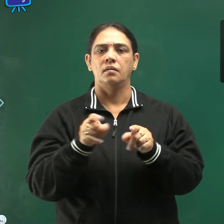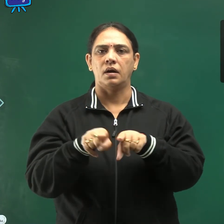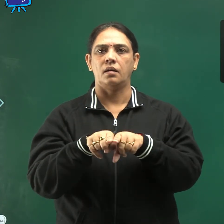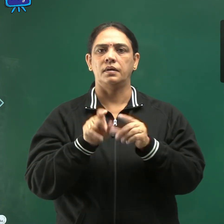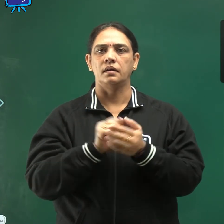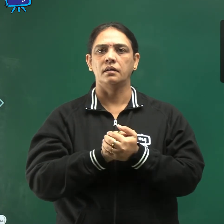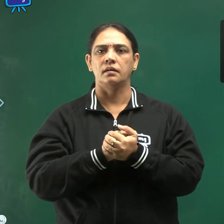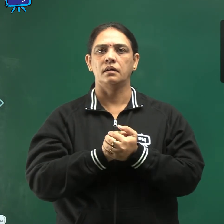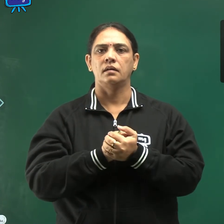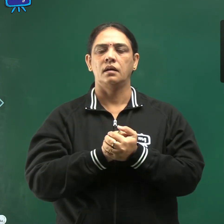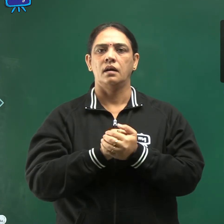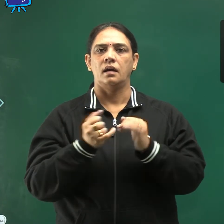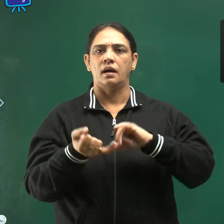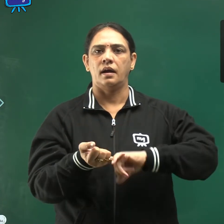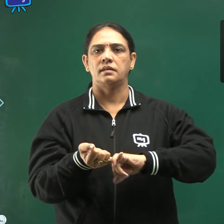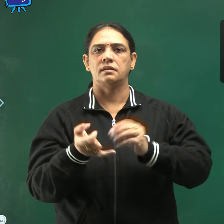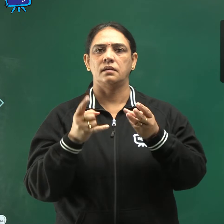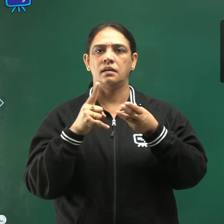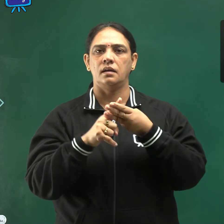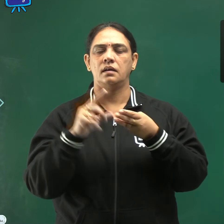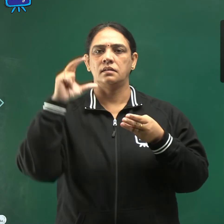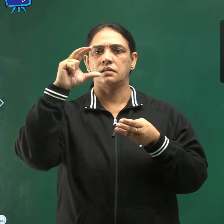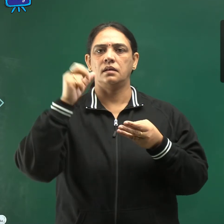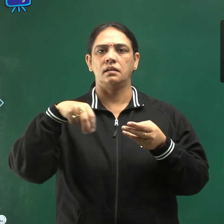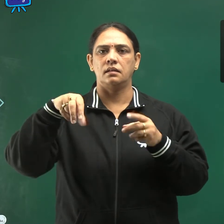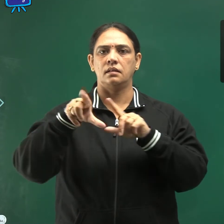बराबर सेक थीटा